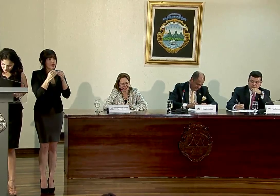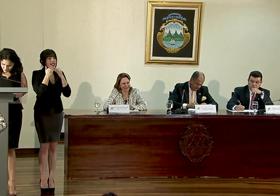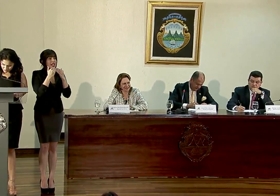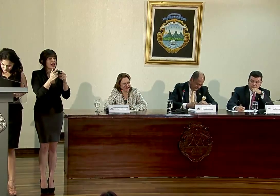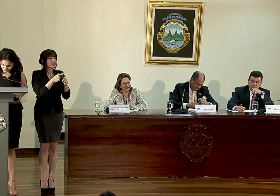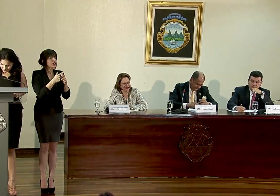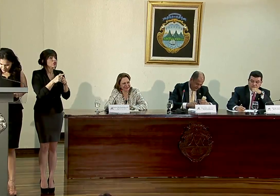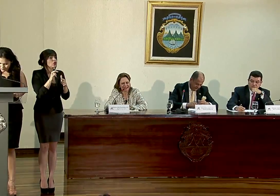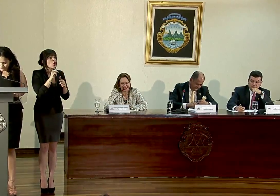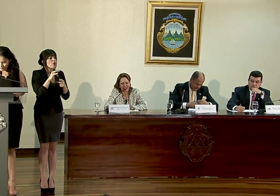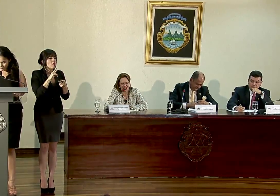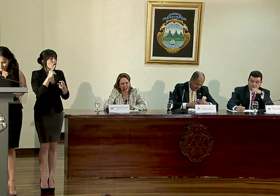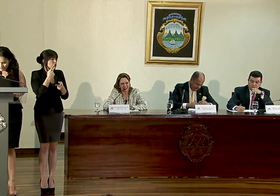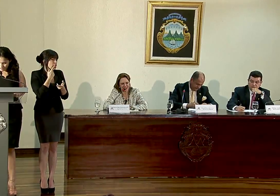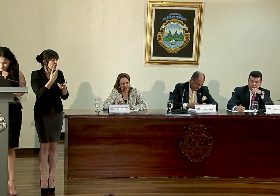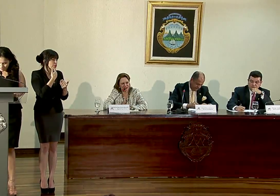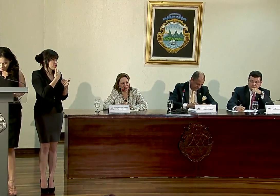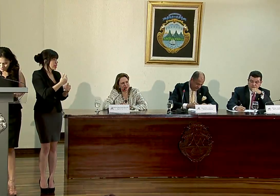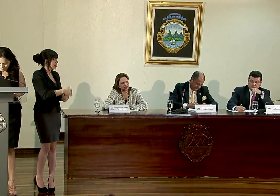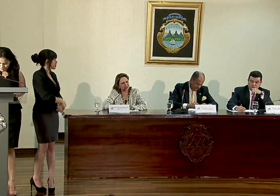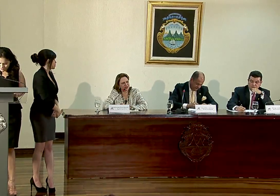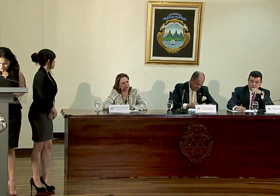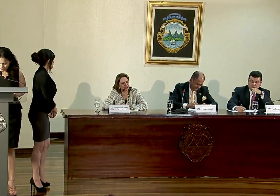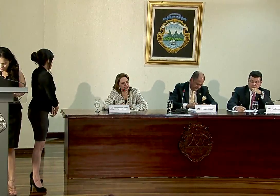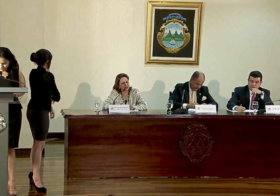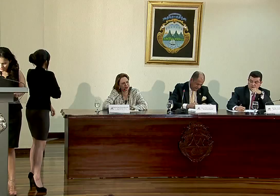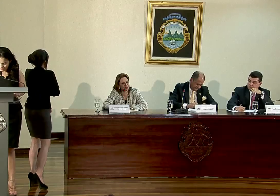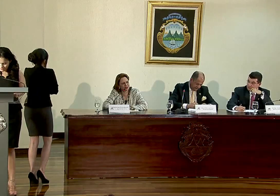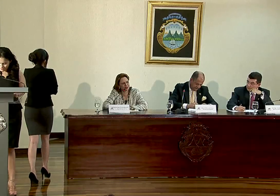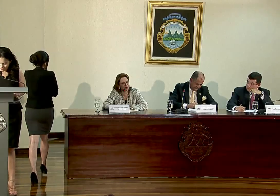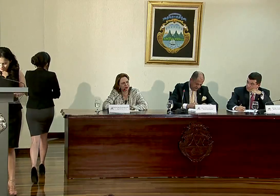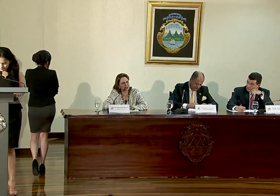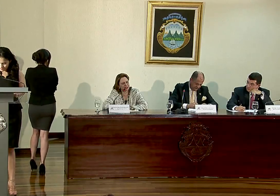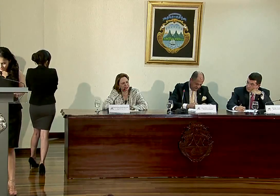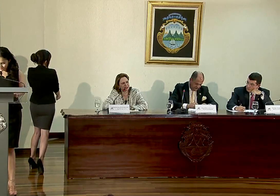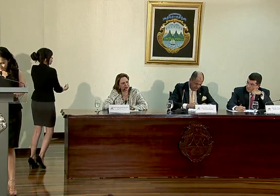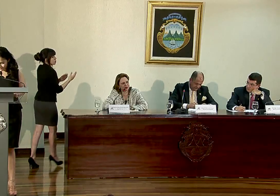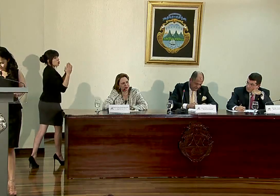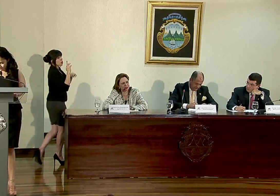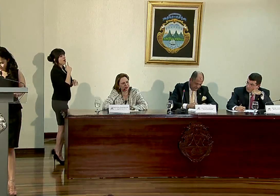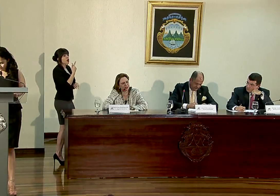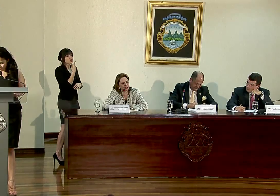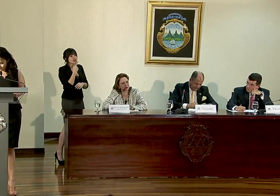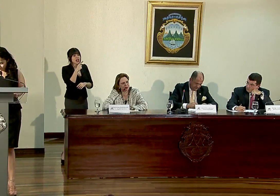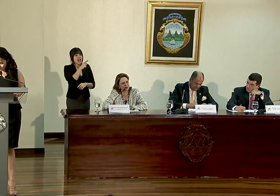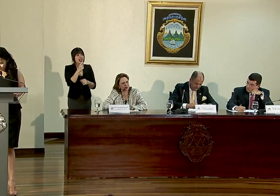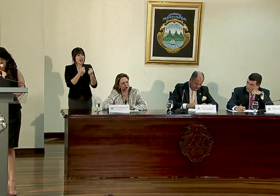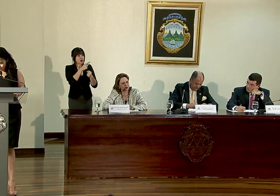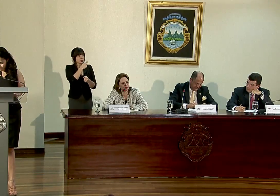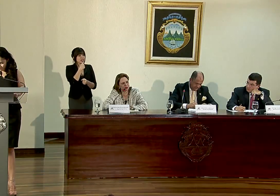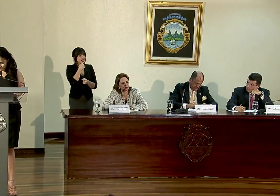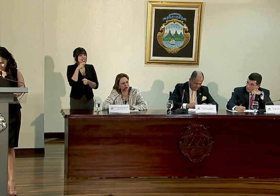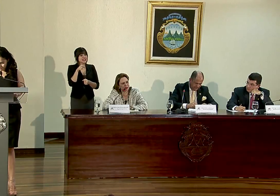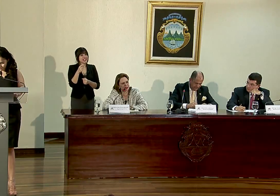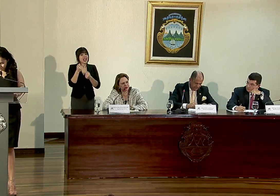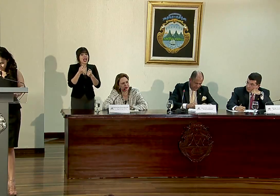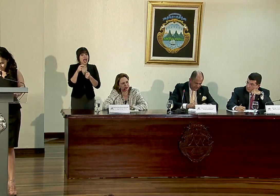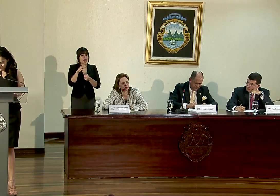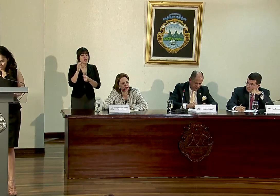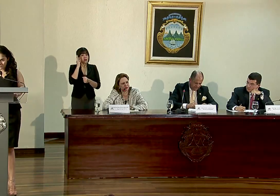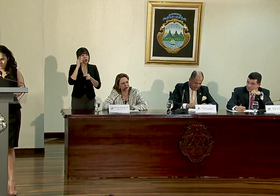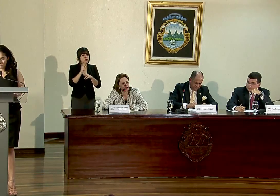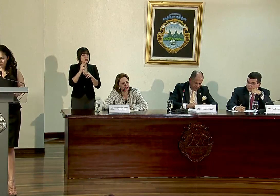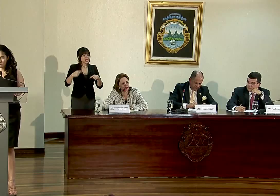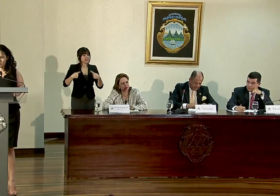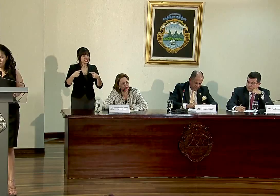Entonces, es como contradictorio. Gracias. No, no hay contradicción. El carro que usted estipula es el carro de mi directora de despacho, que es una mujer usuaria de